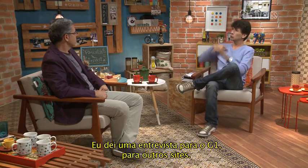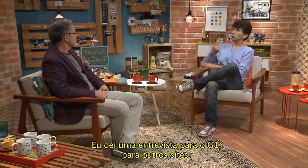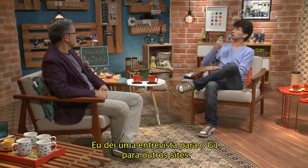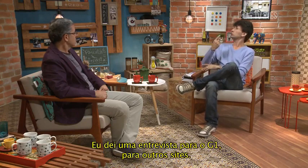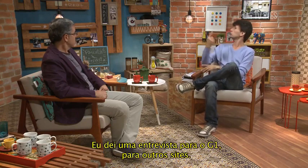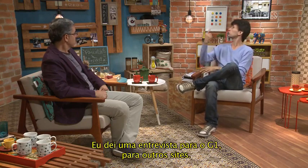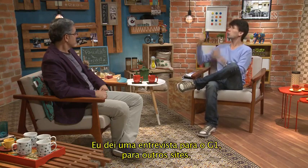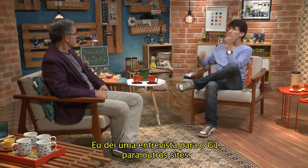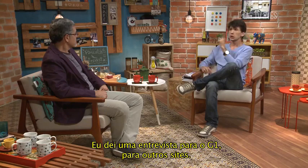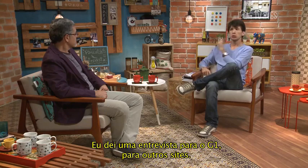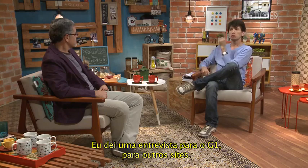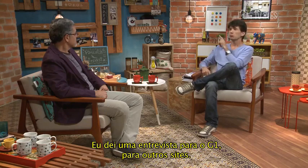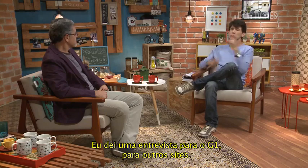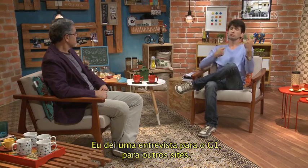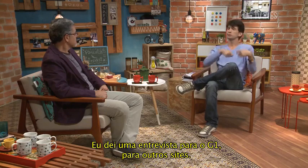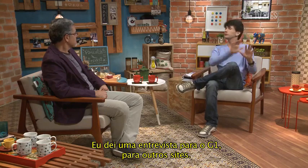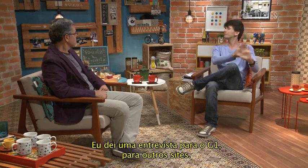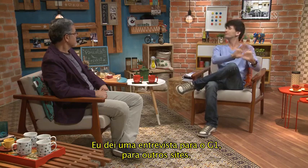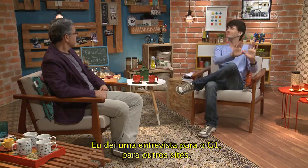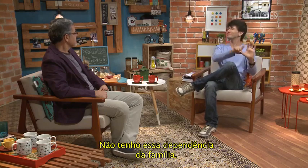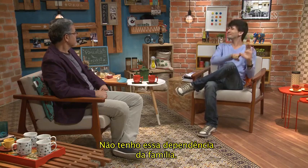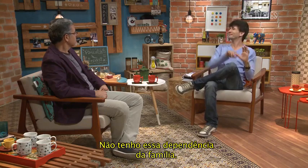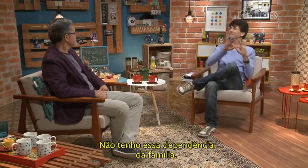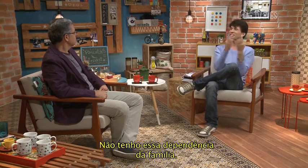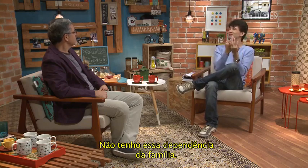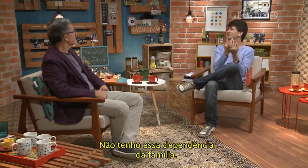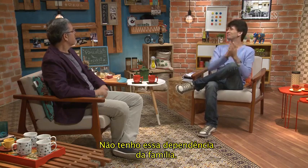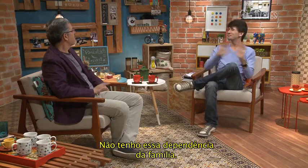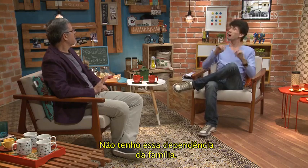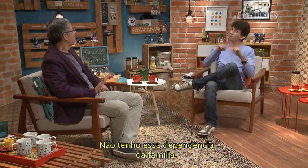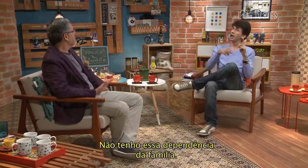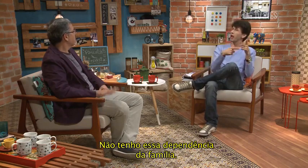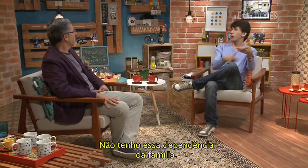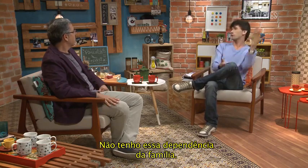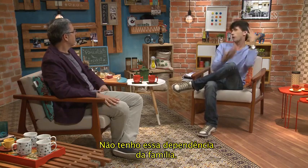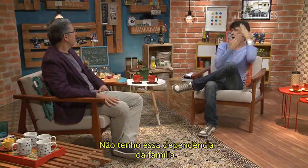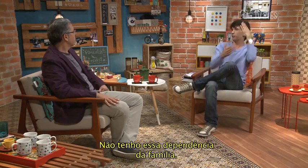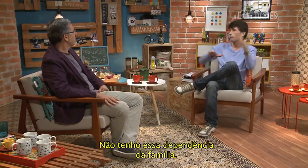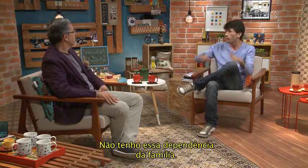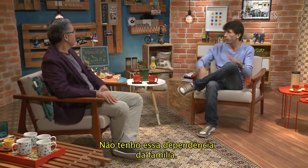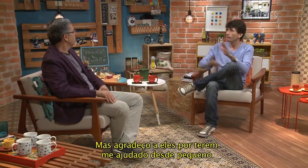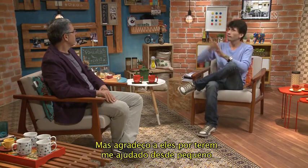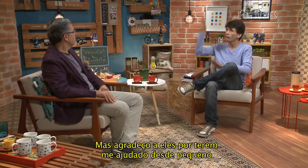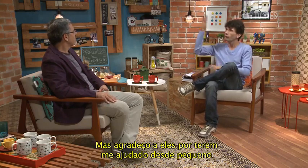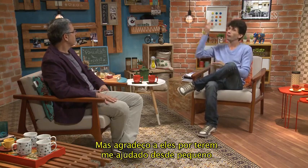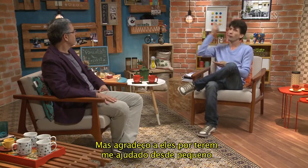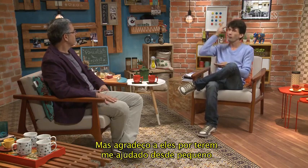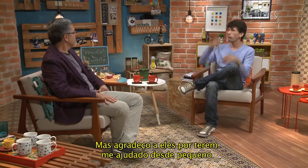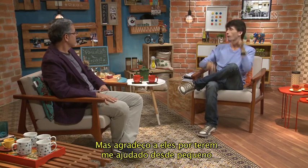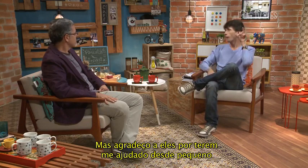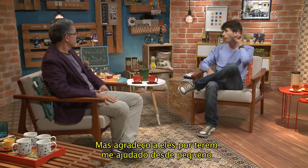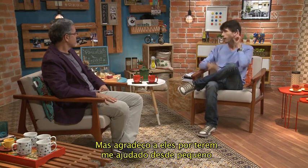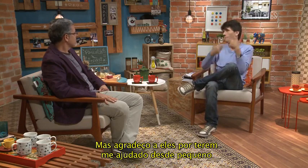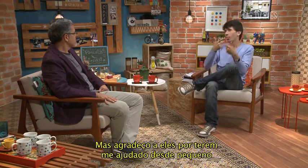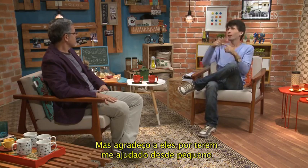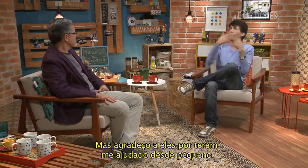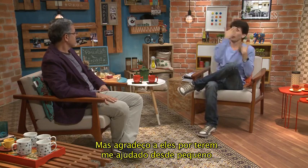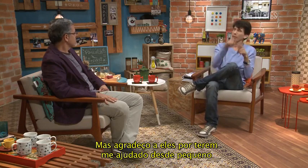para o G1 para outros sites não tenho essa dependência da família mas agradeço a eles por terem me ajudado desde